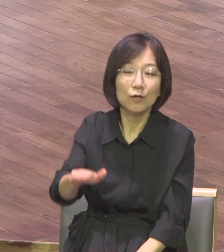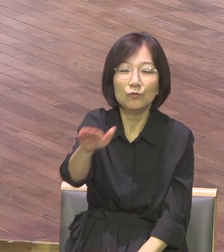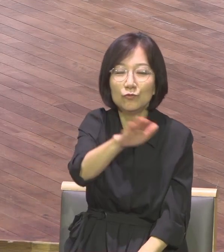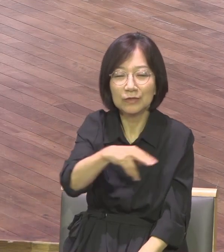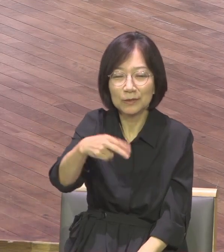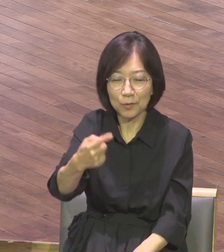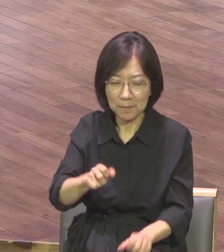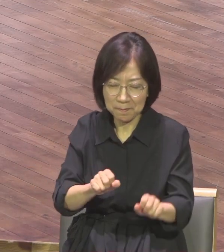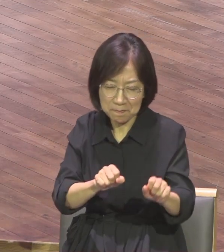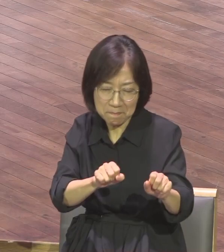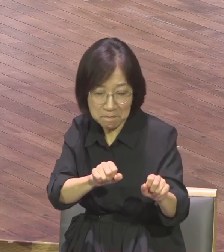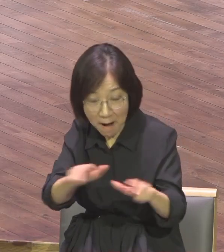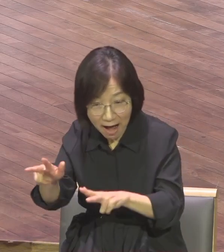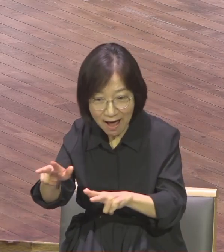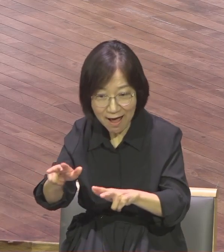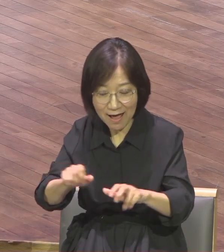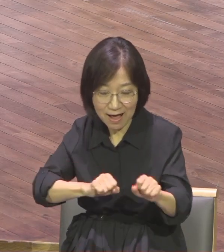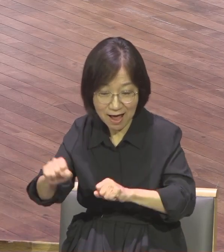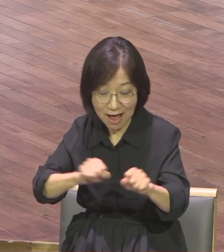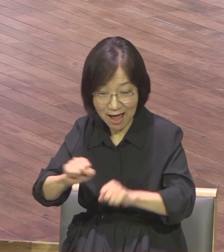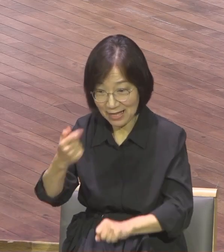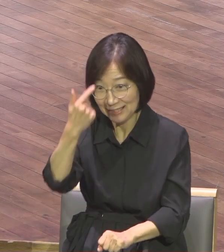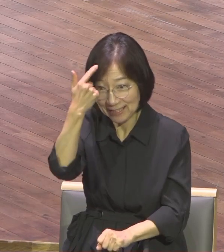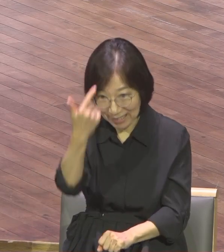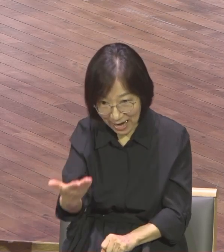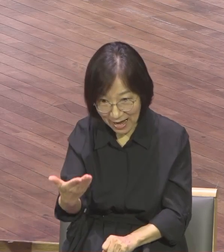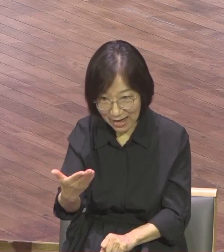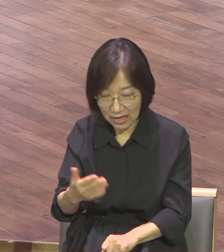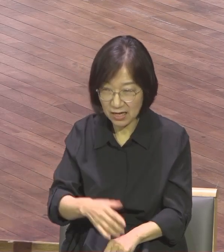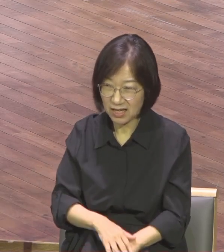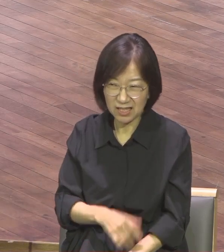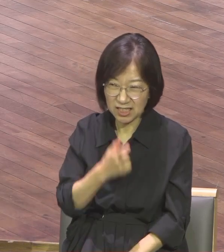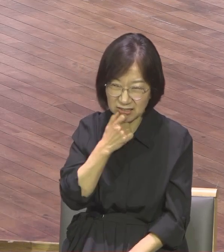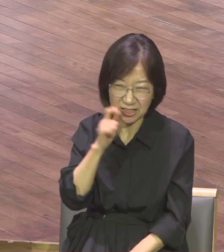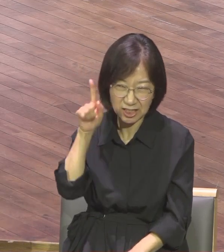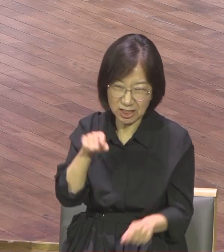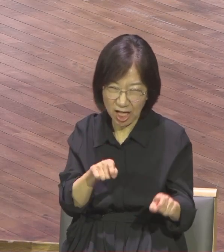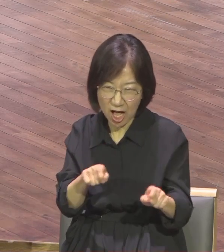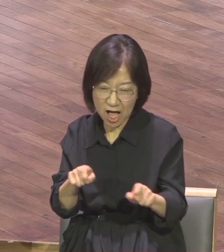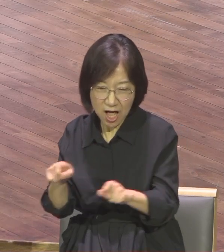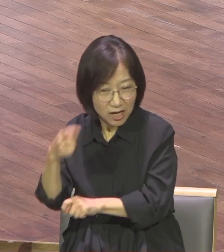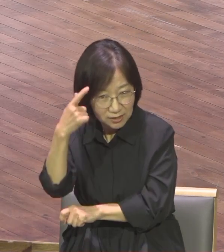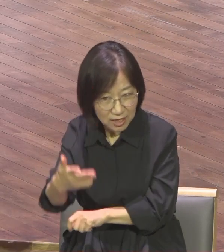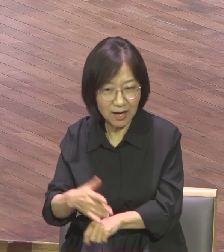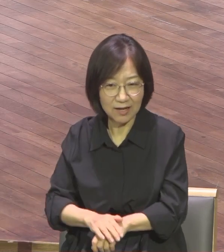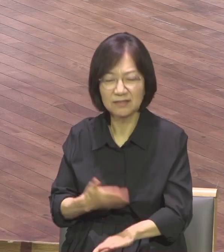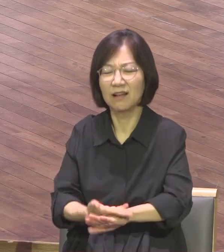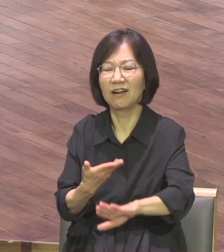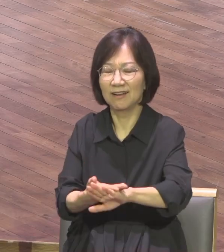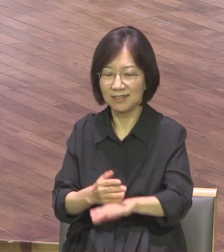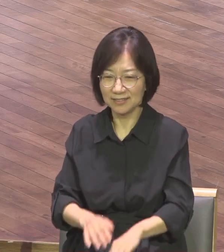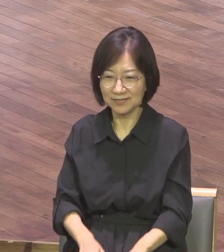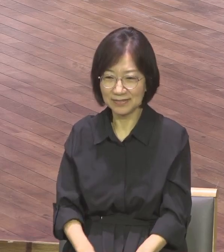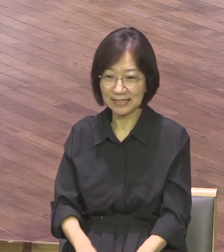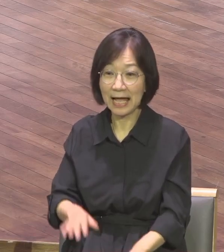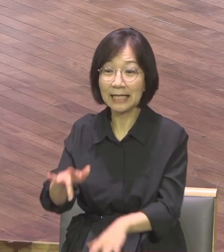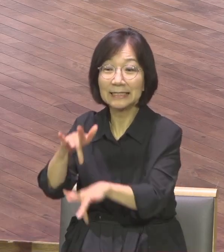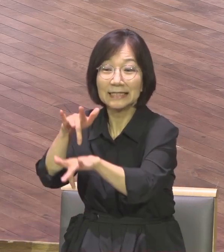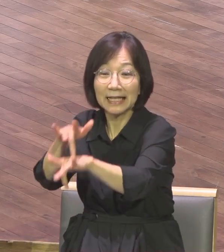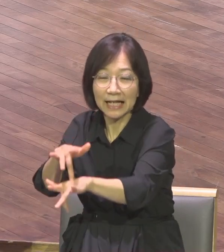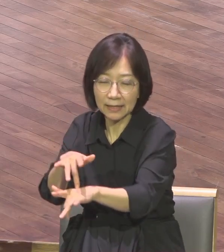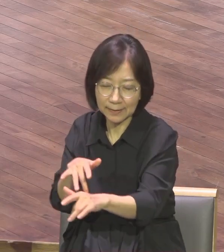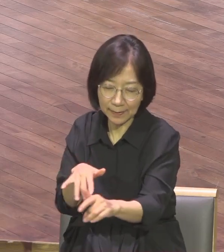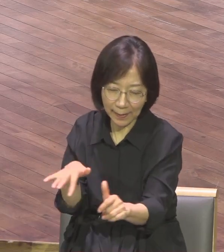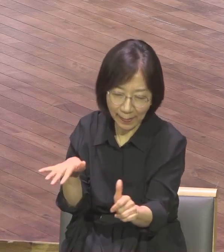결과가 달라집니다. 적시로 실행하지 않으면 마귀가 아주 겸허하게 나중에라는